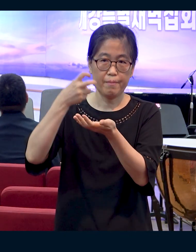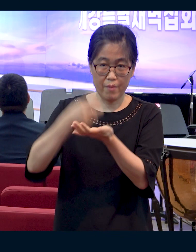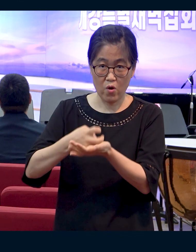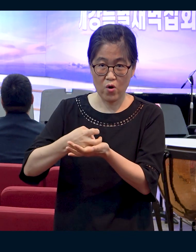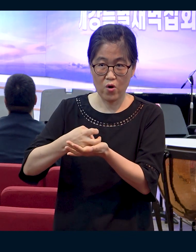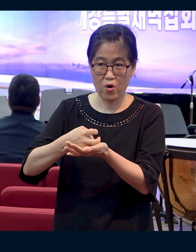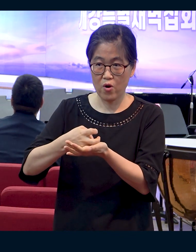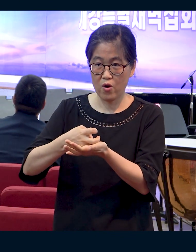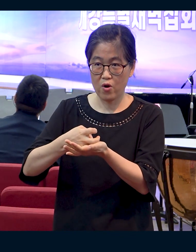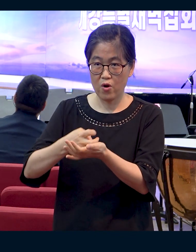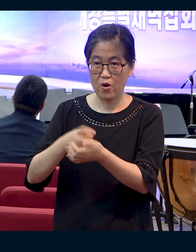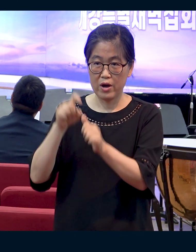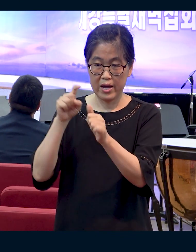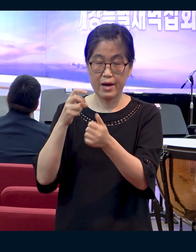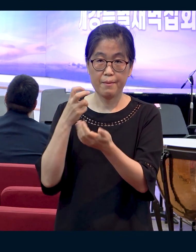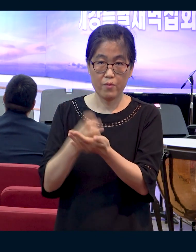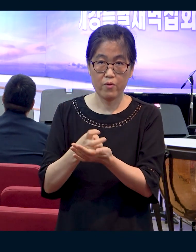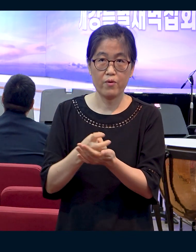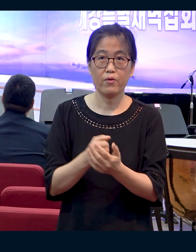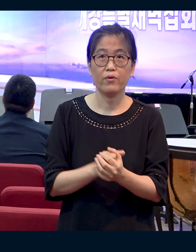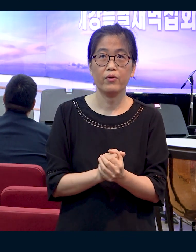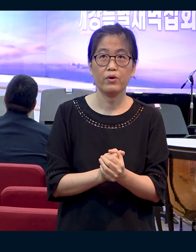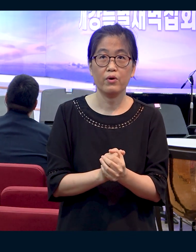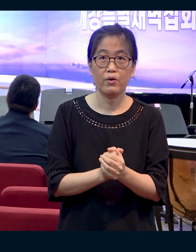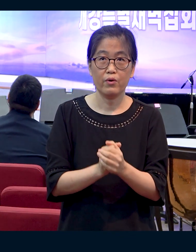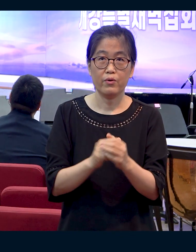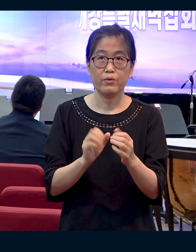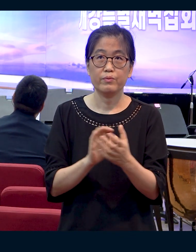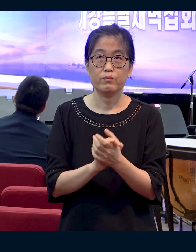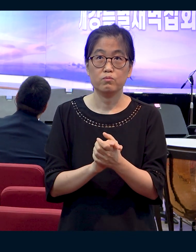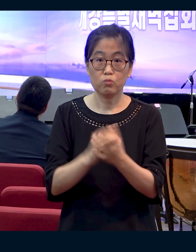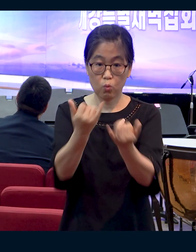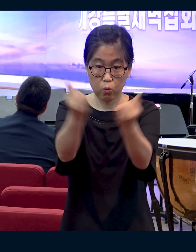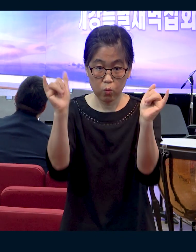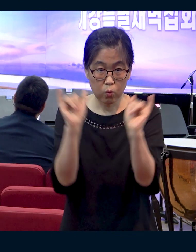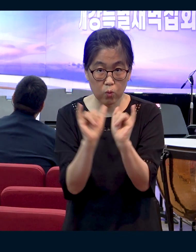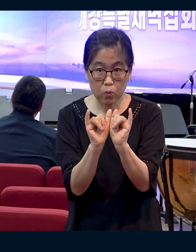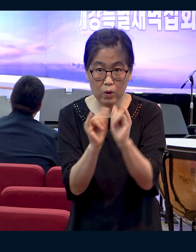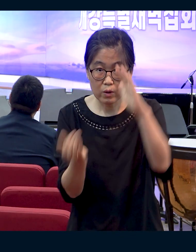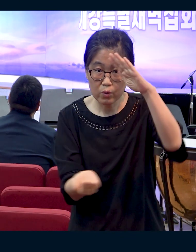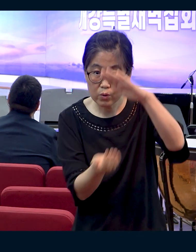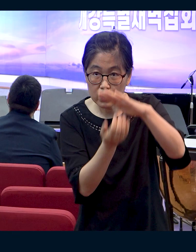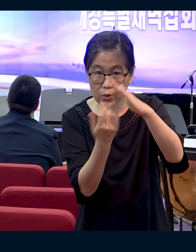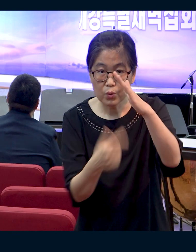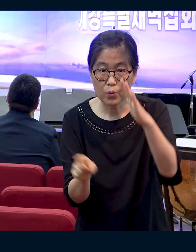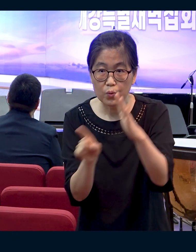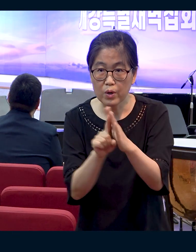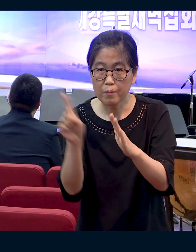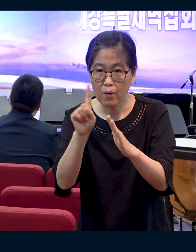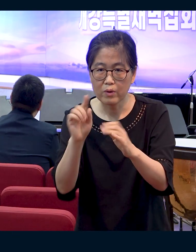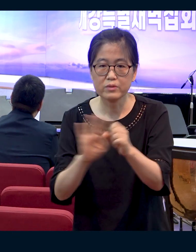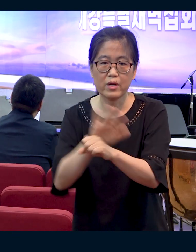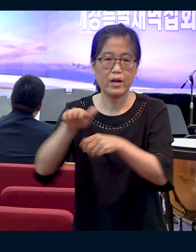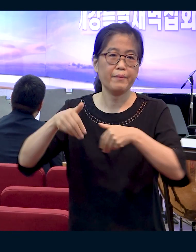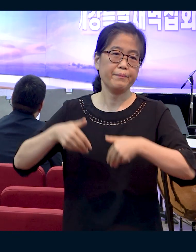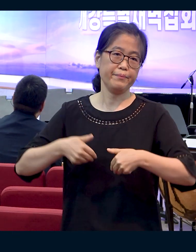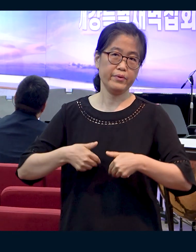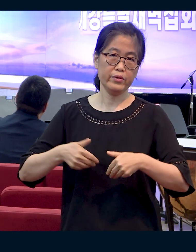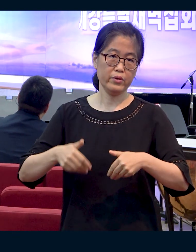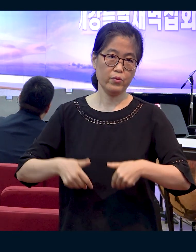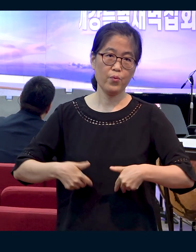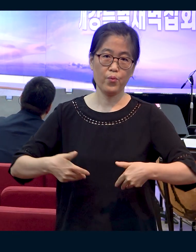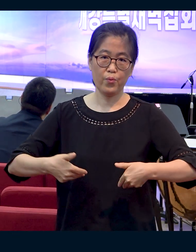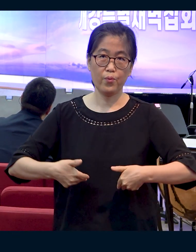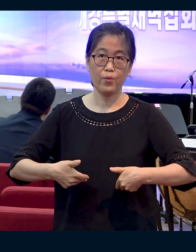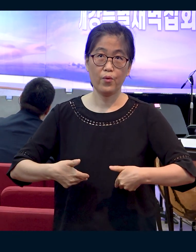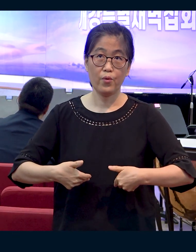사랑의 계명. 공동체를 하나로 묶는 유일한 힘은 사랑이죠. 진짜 공동체는요 다른 거로 연결되어